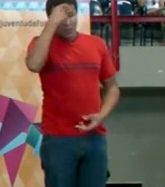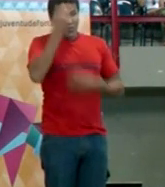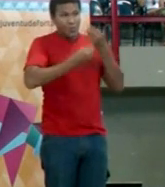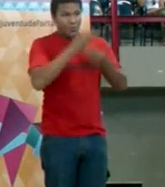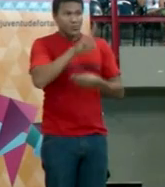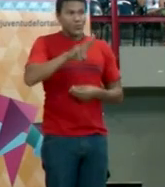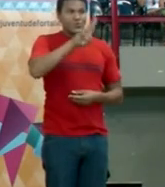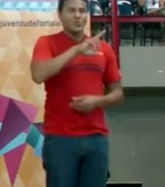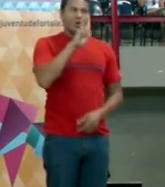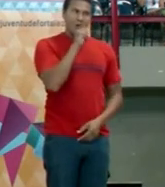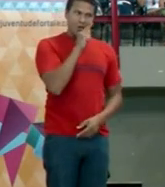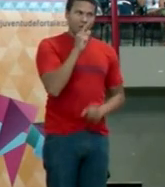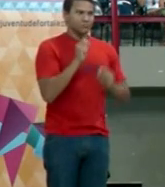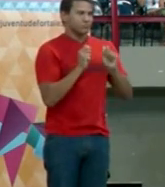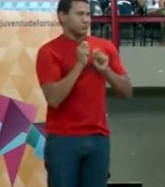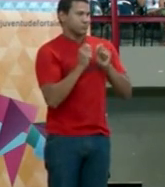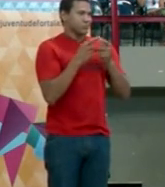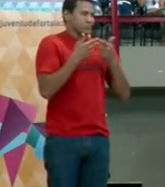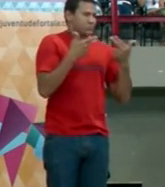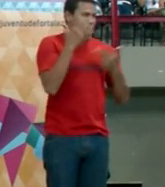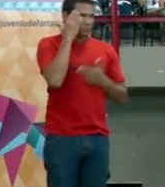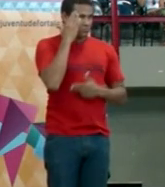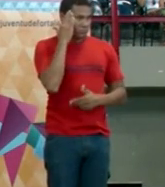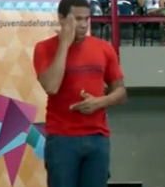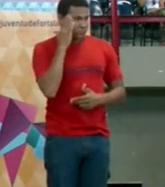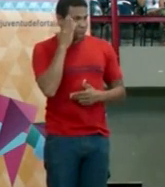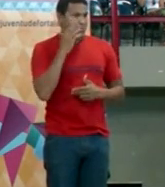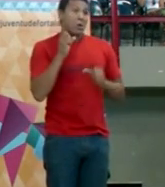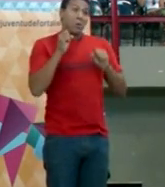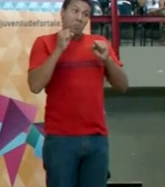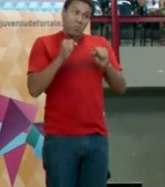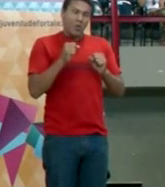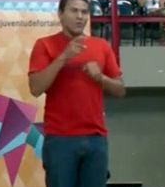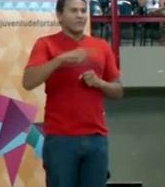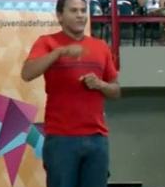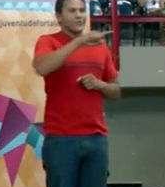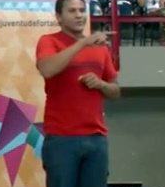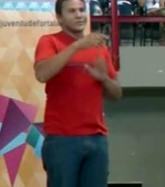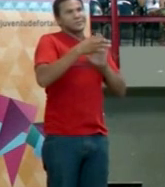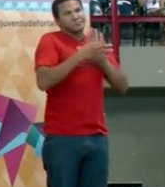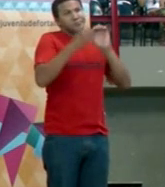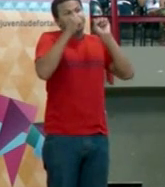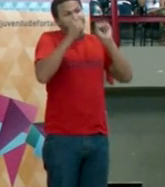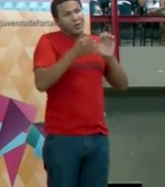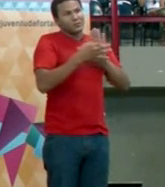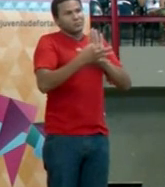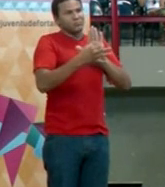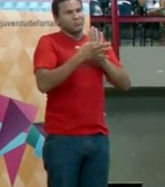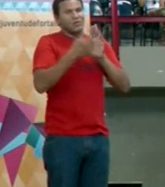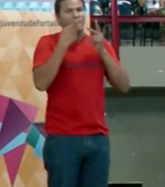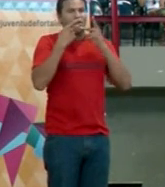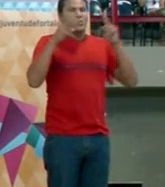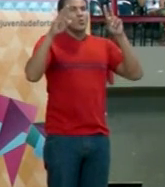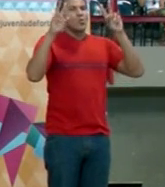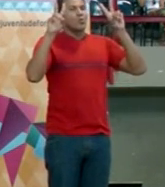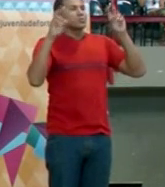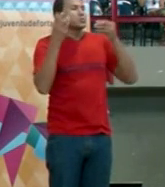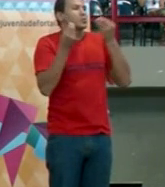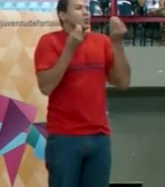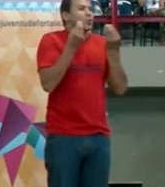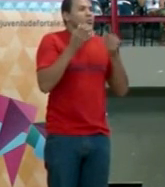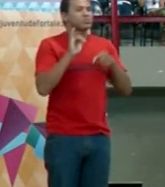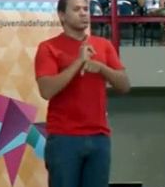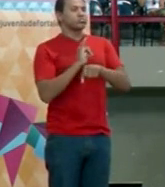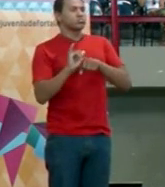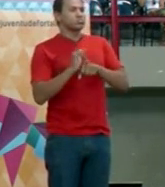uso. Vocês vão falar o que o ser humano precisa fazer para colaborar, para